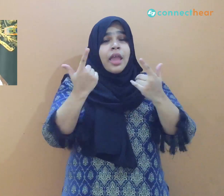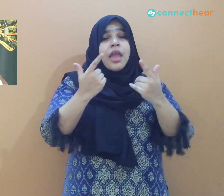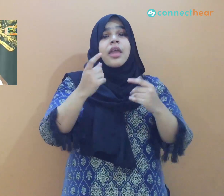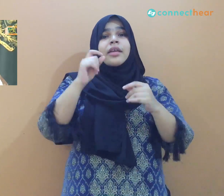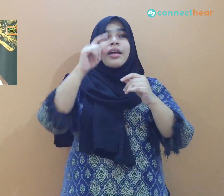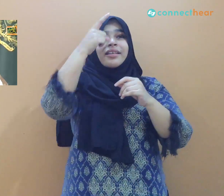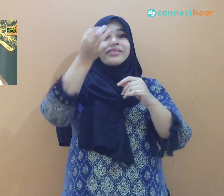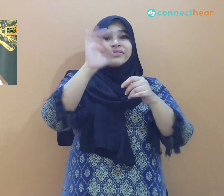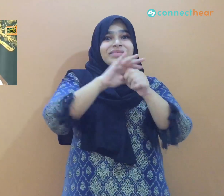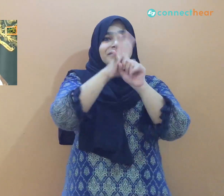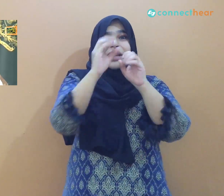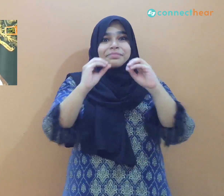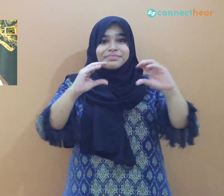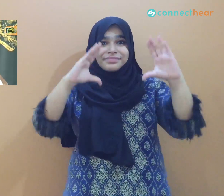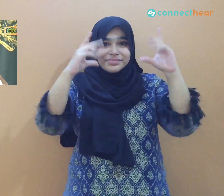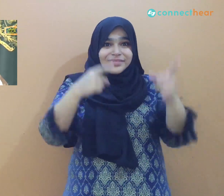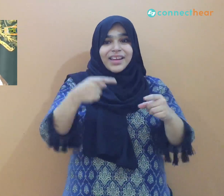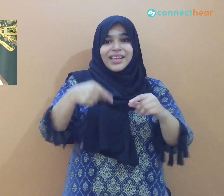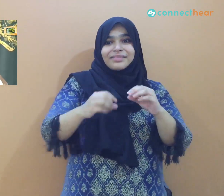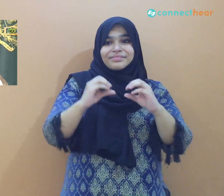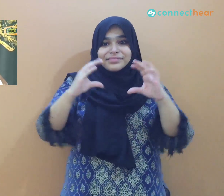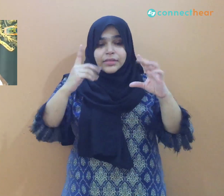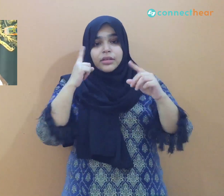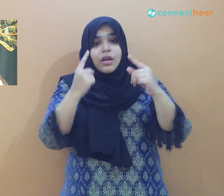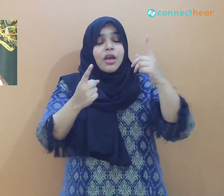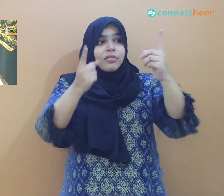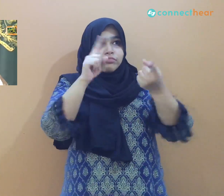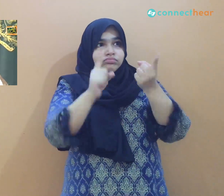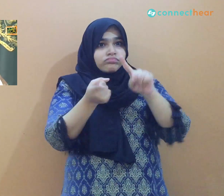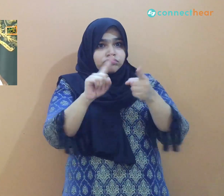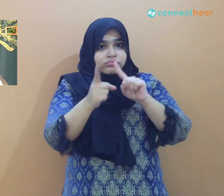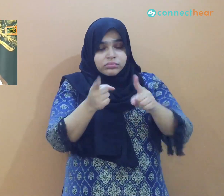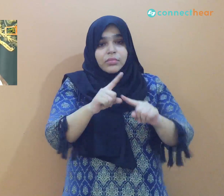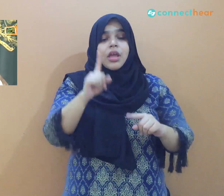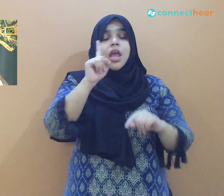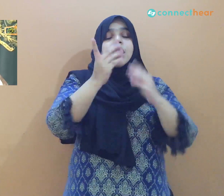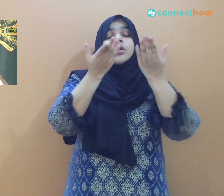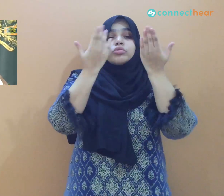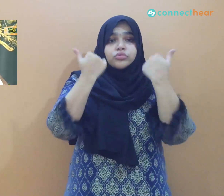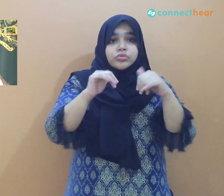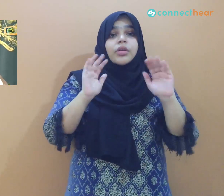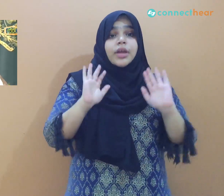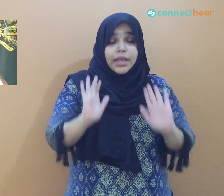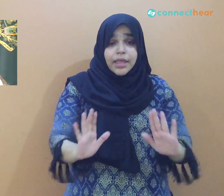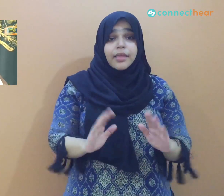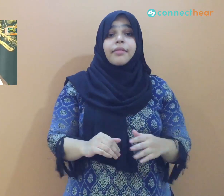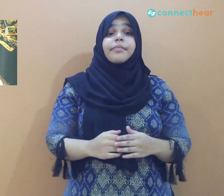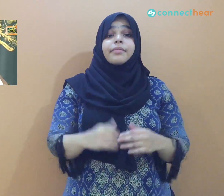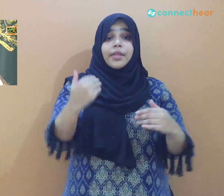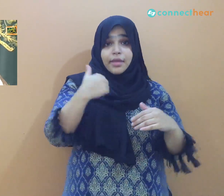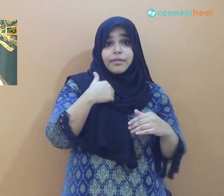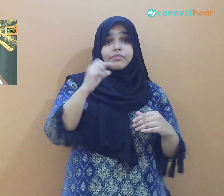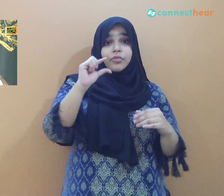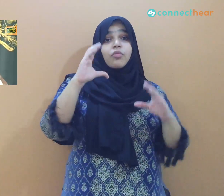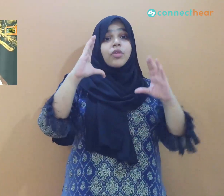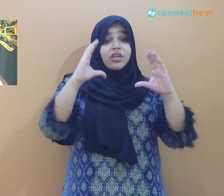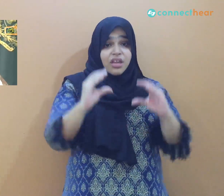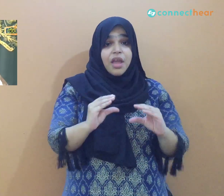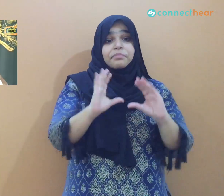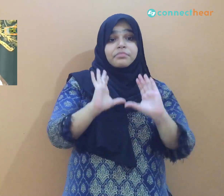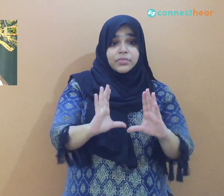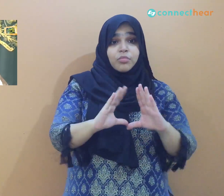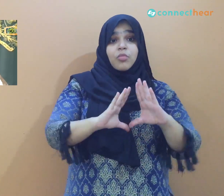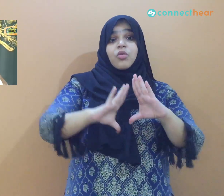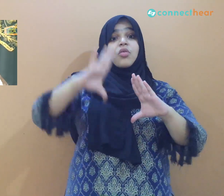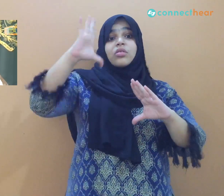بڑھتی گئی یا جو پیک کرتی گئی اس کے مقابلے میں, تو اللہ کا شکر ہے کہ ابھی تک ہم پروجیکشن سے نیچے جا